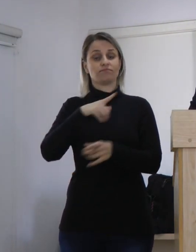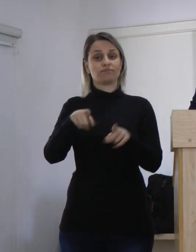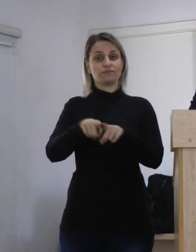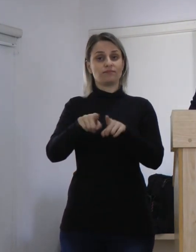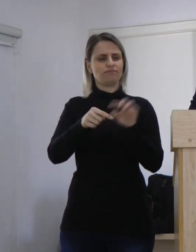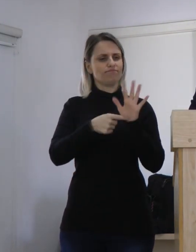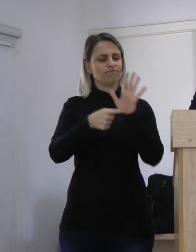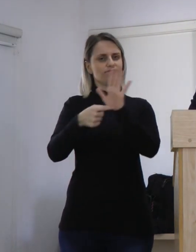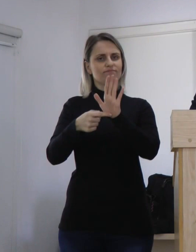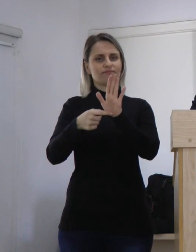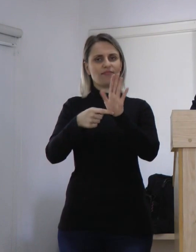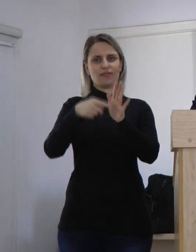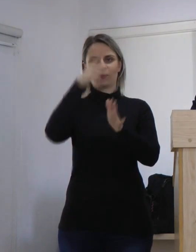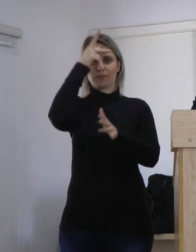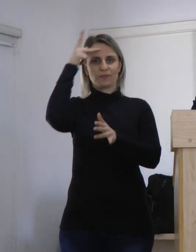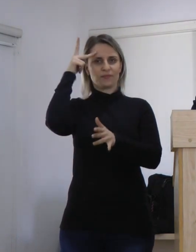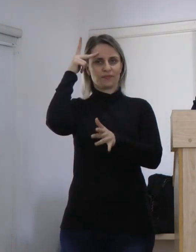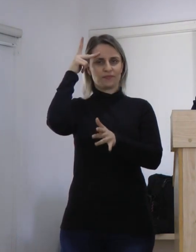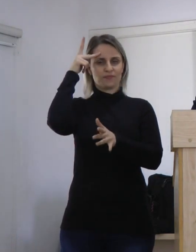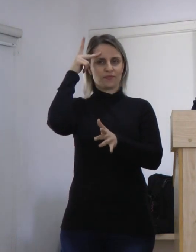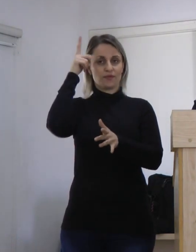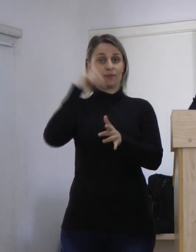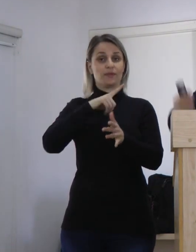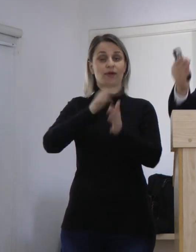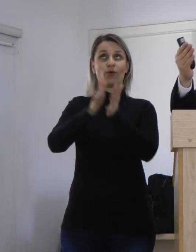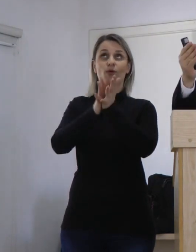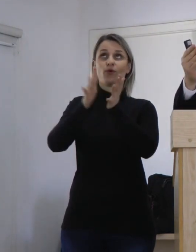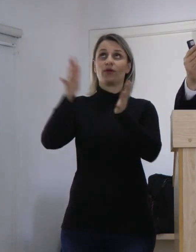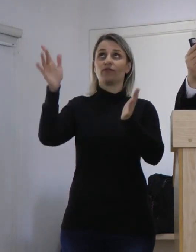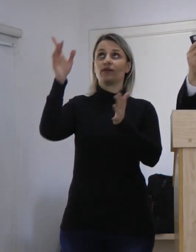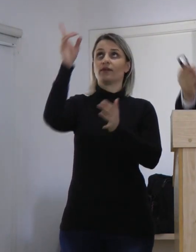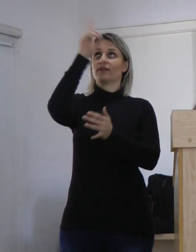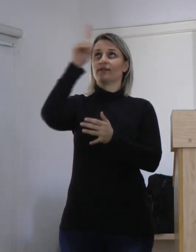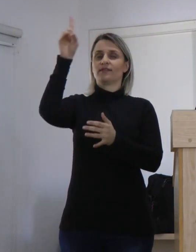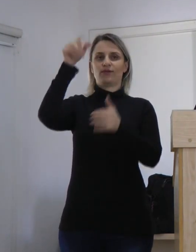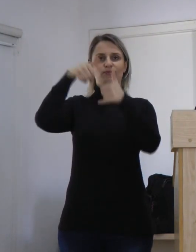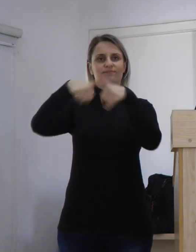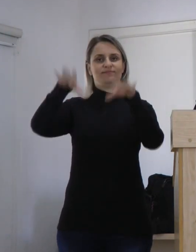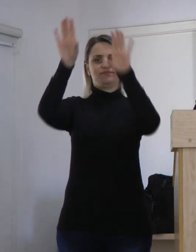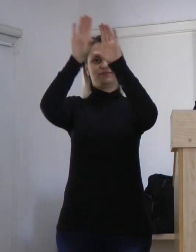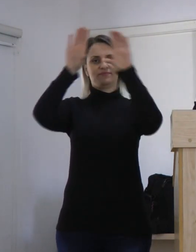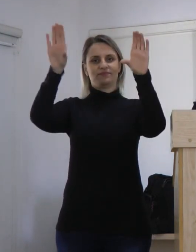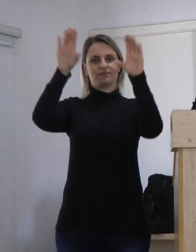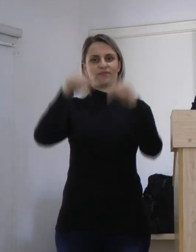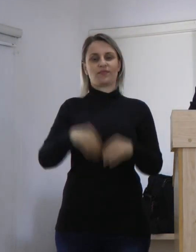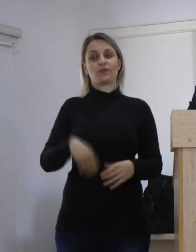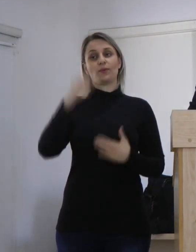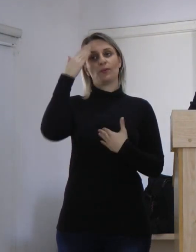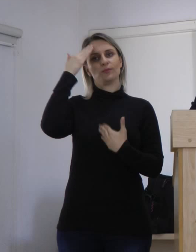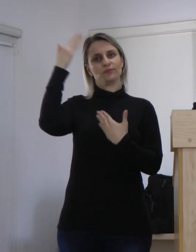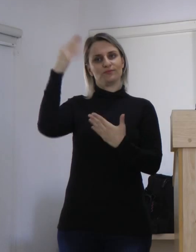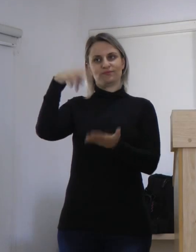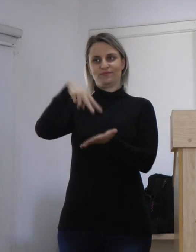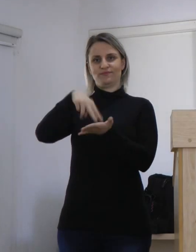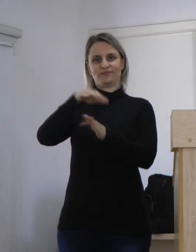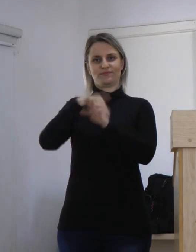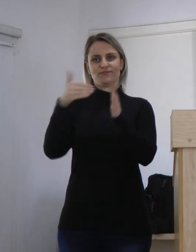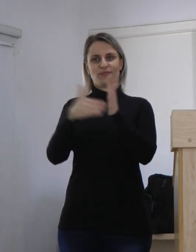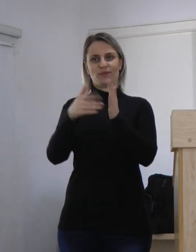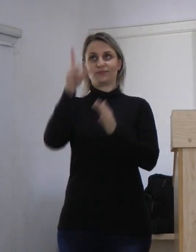Pai, que está nos céus. Muito obrigado, meus amigos, pela presença de todos. Que Deus os abençoe.